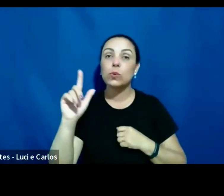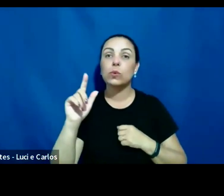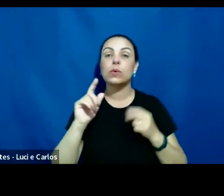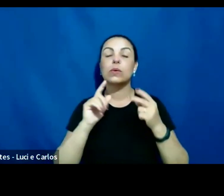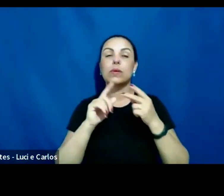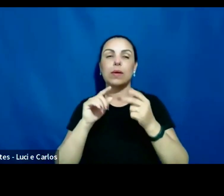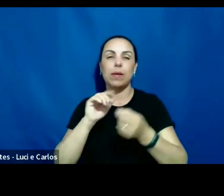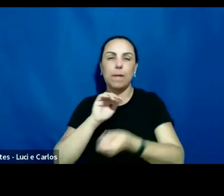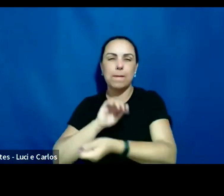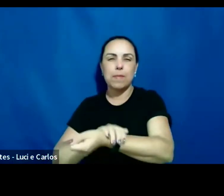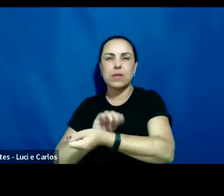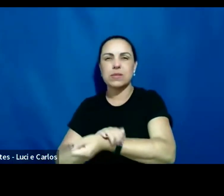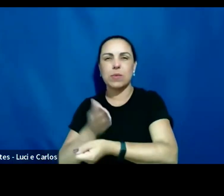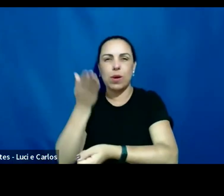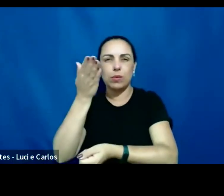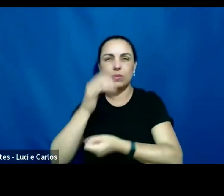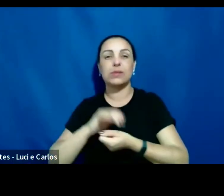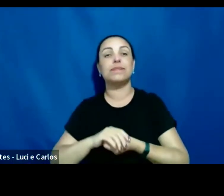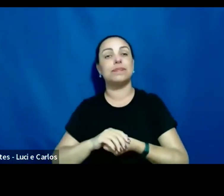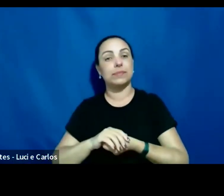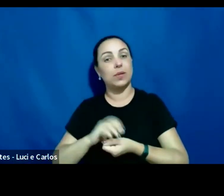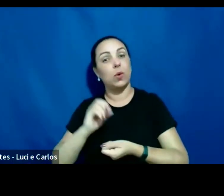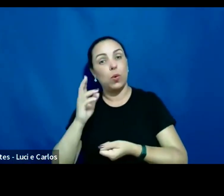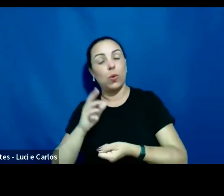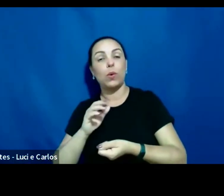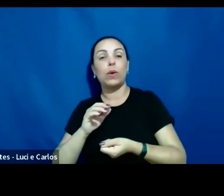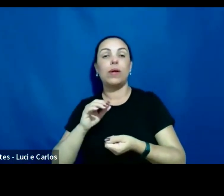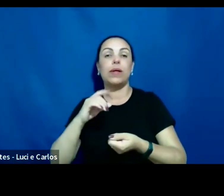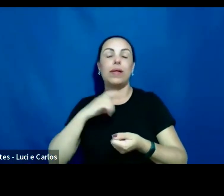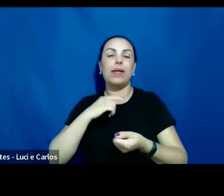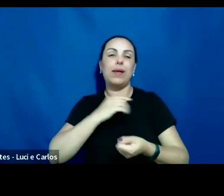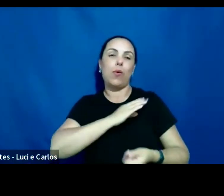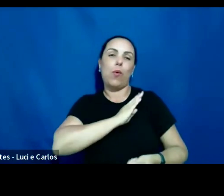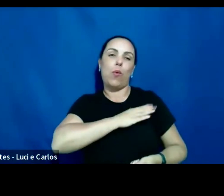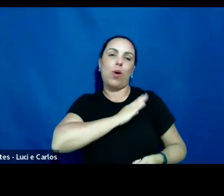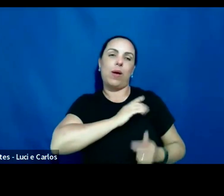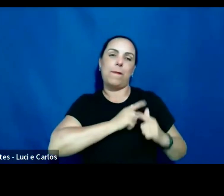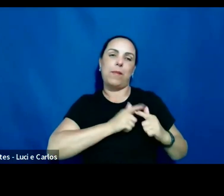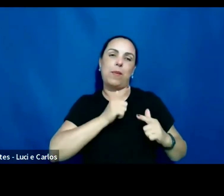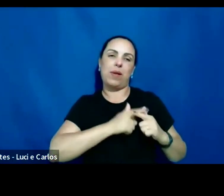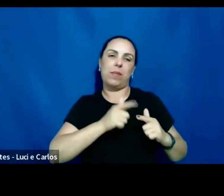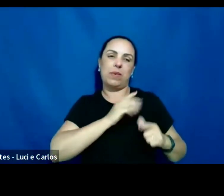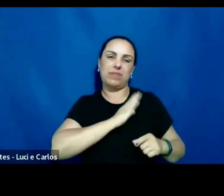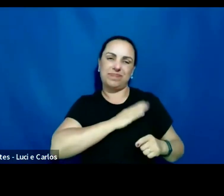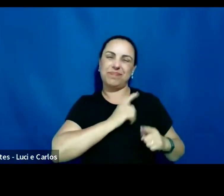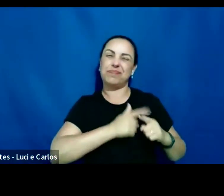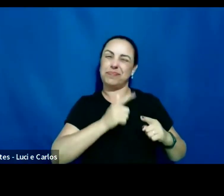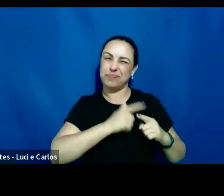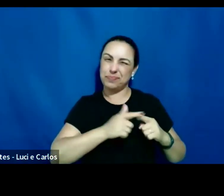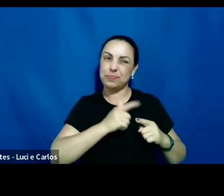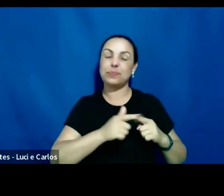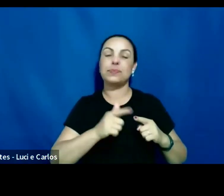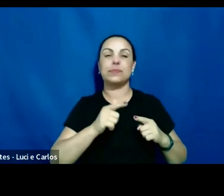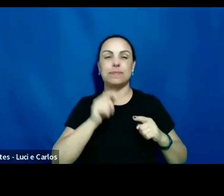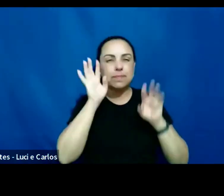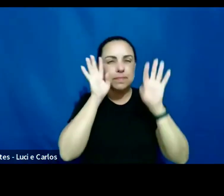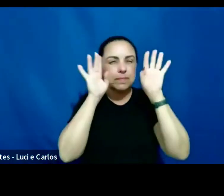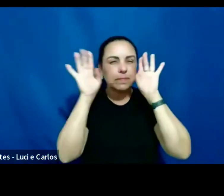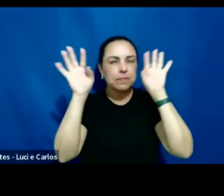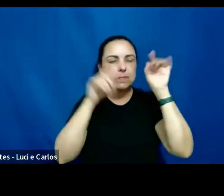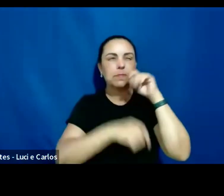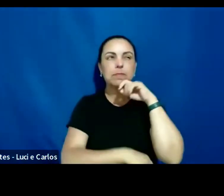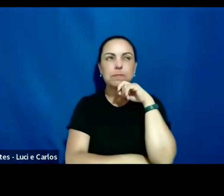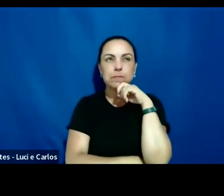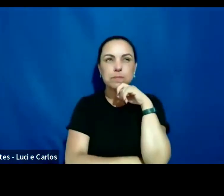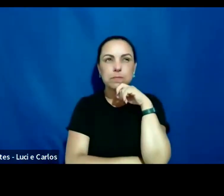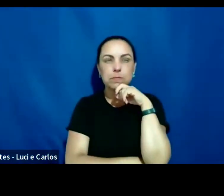hipertensão e pessoas que têm doenças cardiovasculares. É só você parar para pensar. Uma pessoa